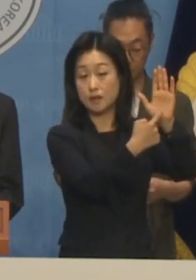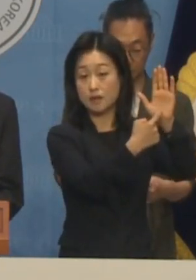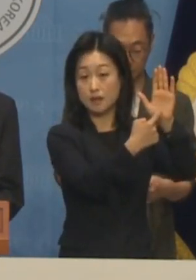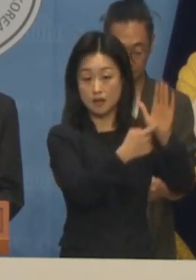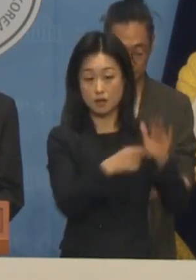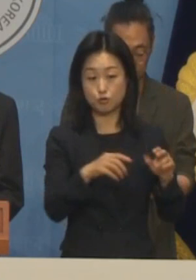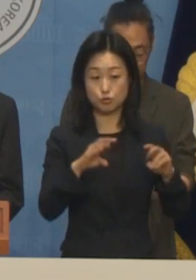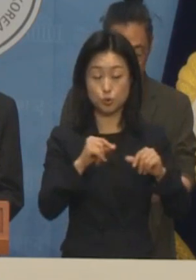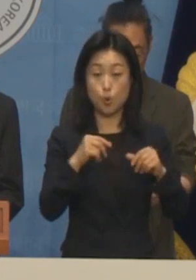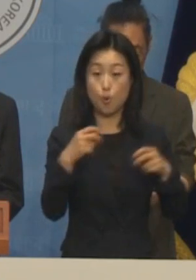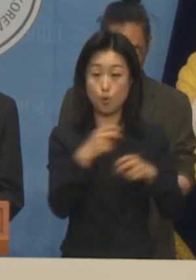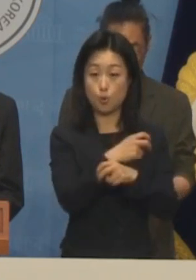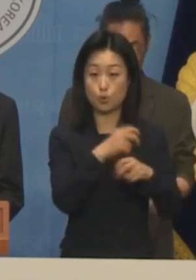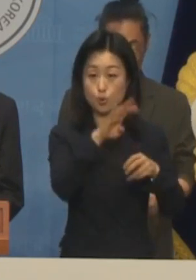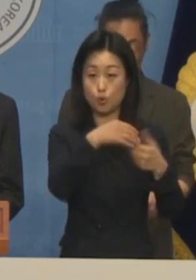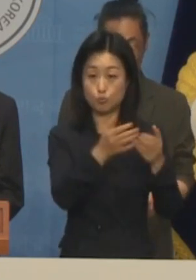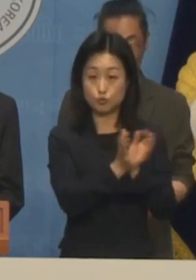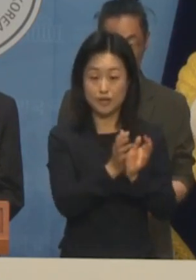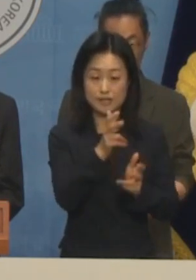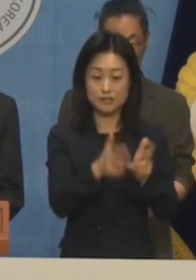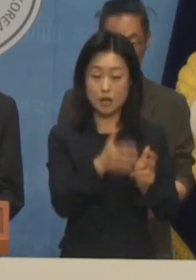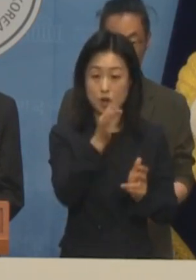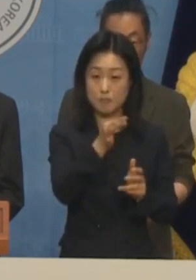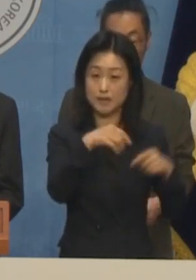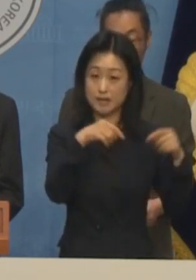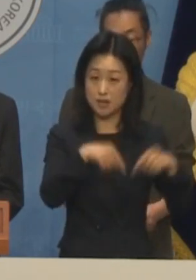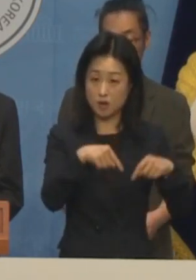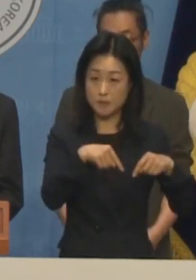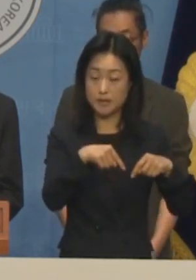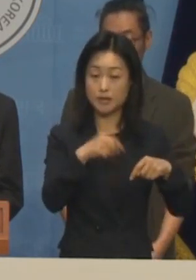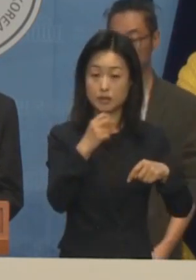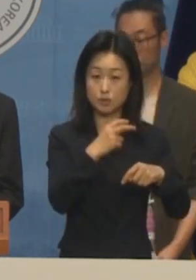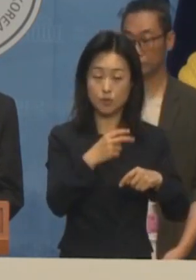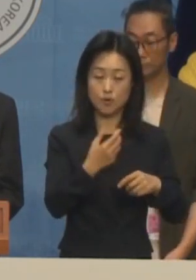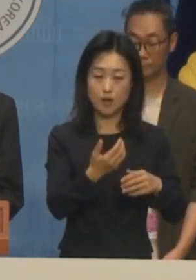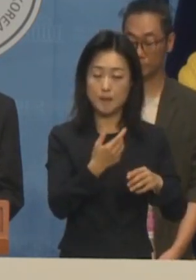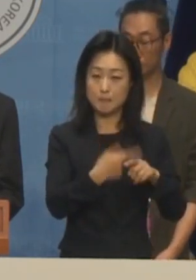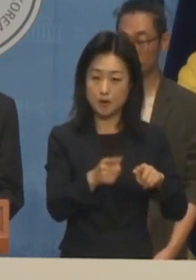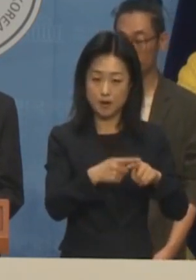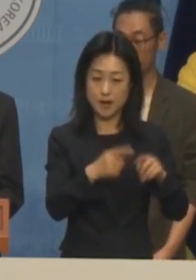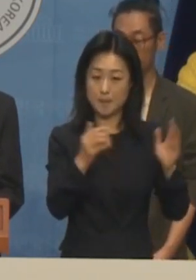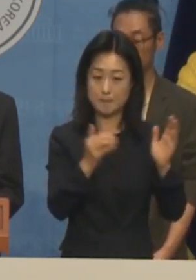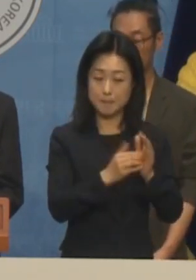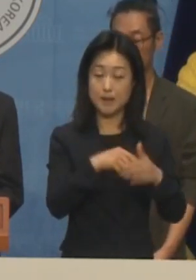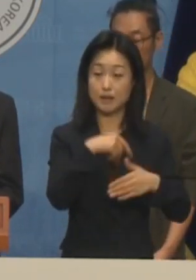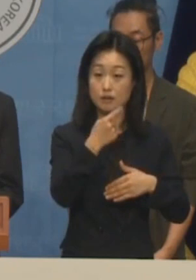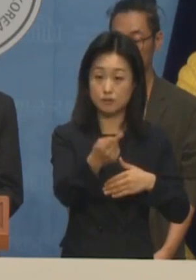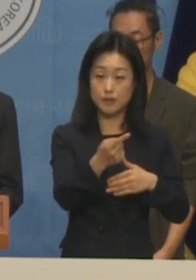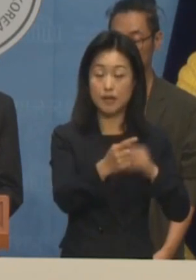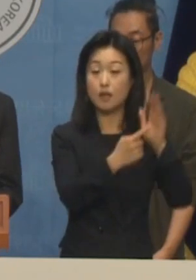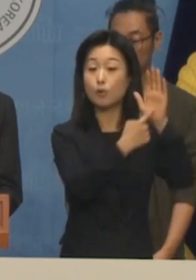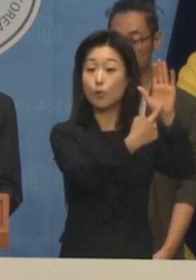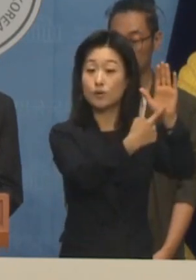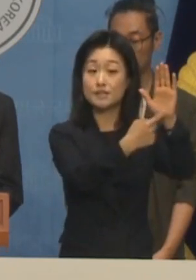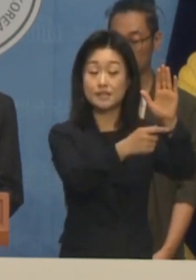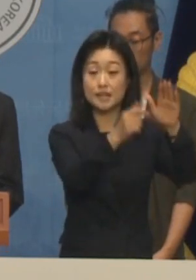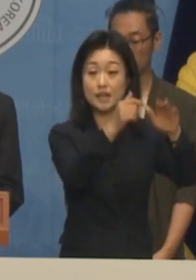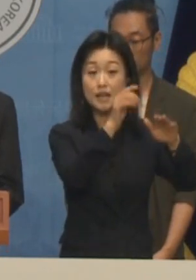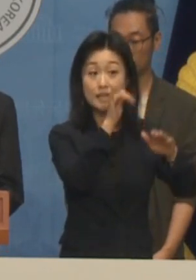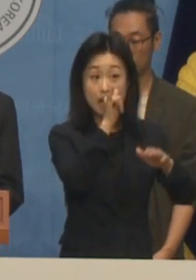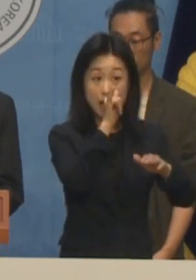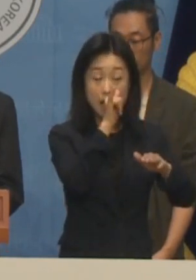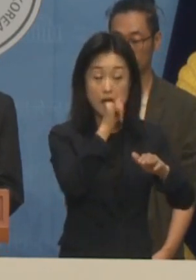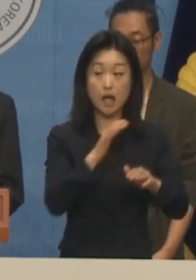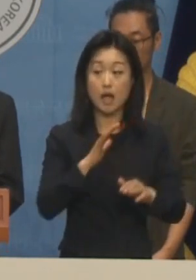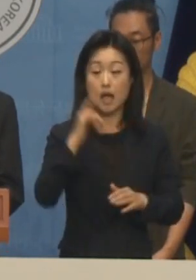국토교통부와 기획재정부의 총사업비 협의와 한국정책위원회 심의를 끝내고 조만간 기본계획을 고시한다는 계획으로